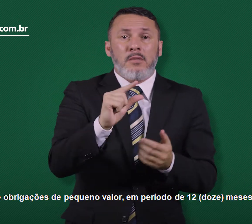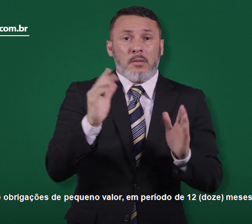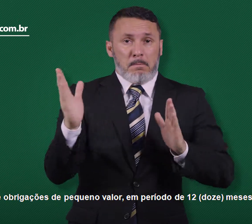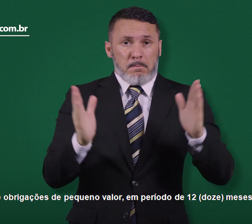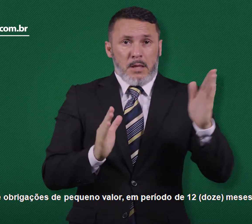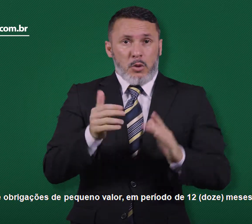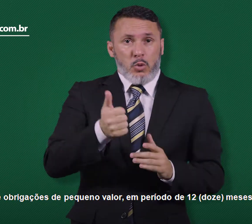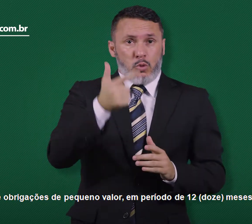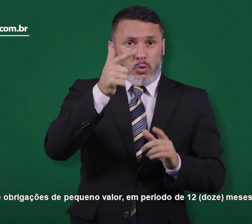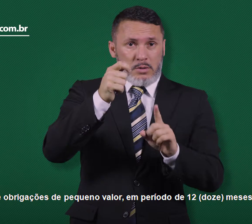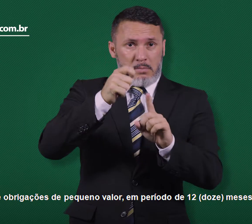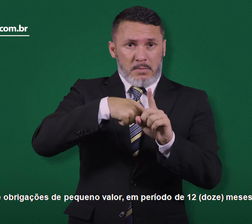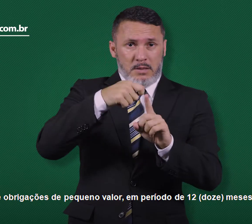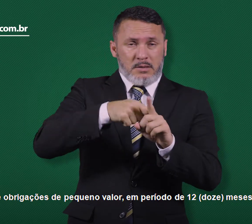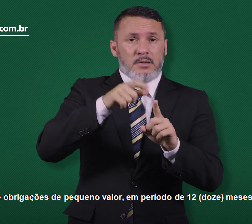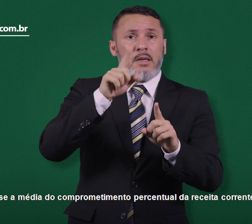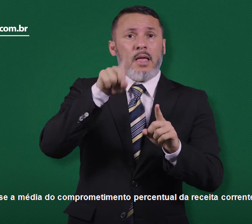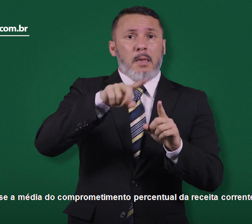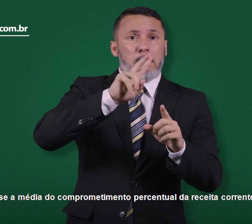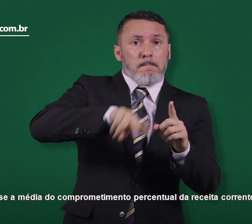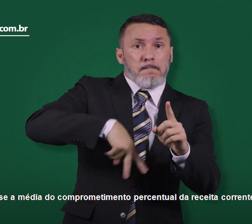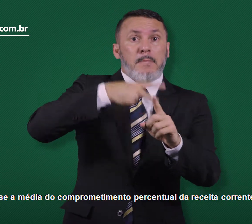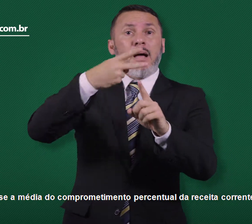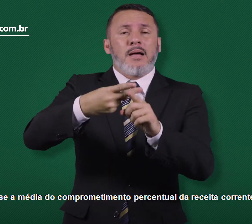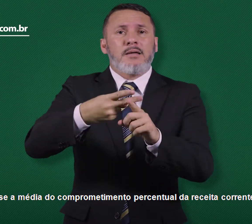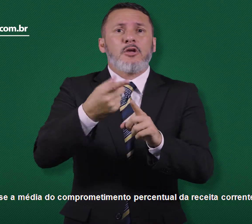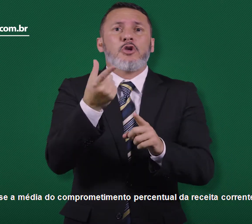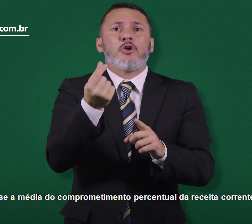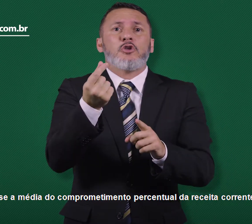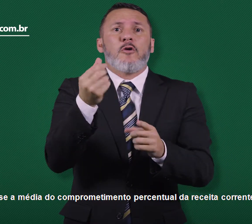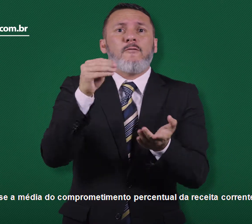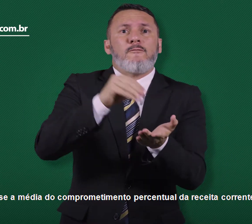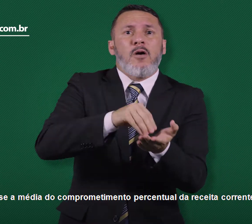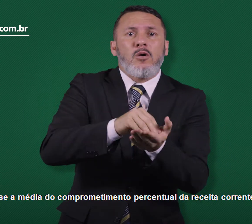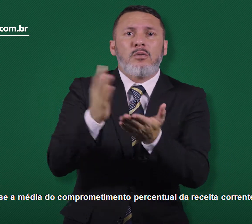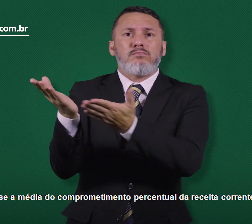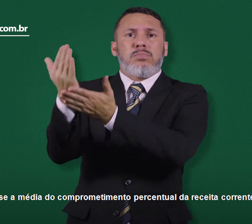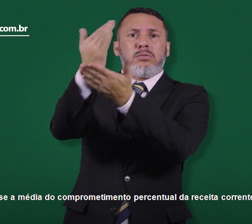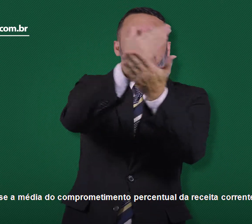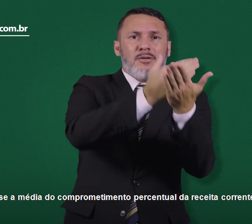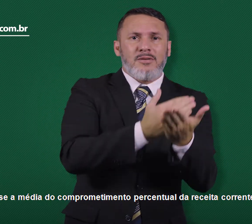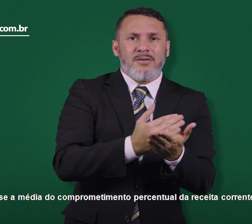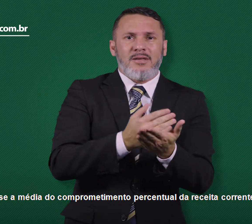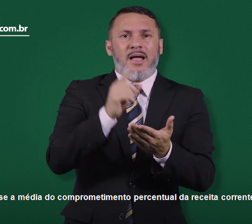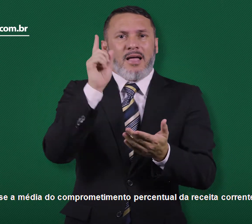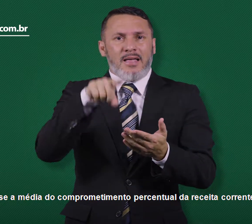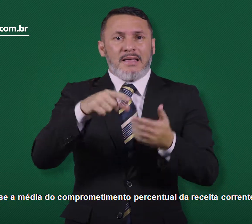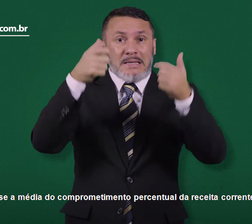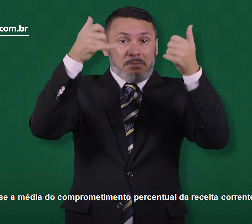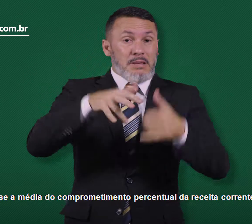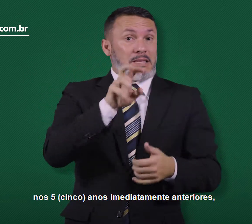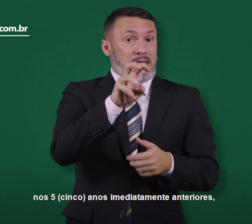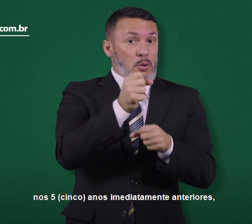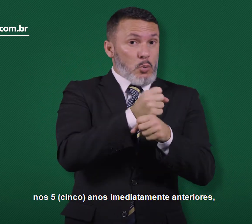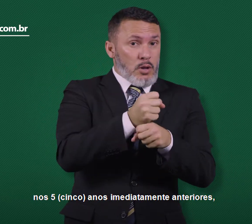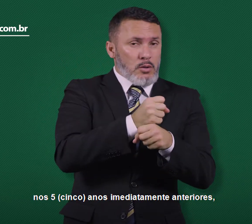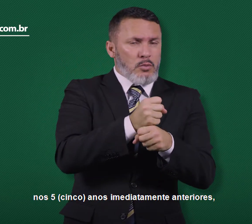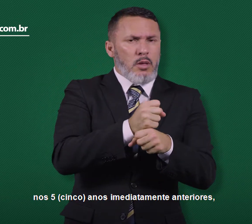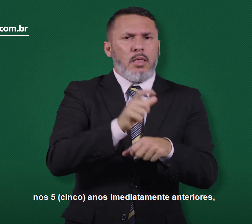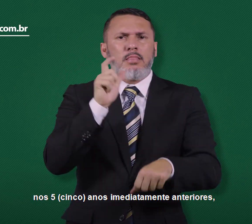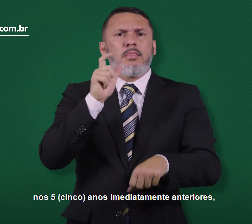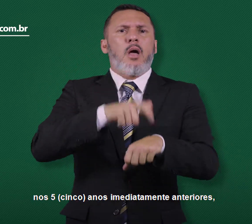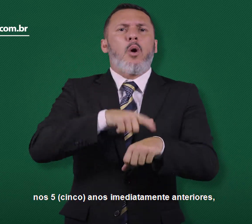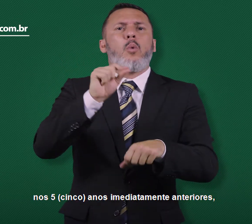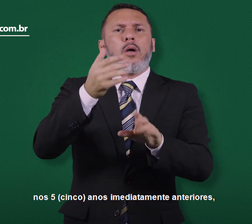valor em período de 12 meses, ultrapasse a média do comprometimento percentual da receita corrente líquida nos